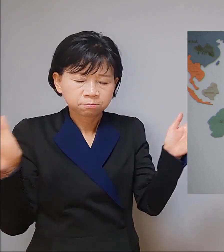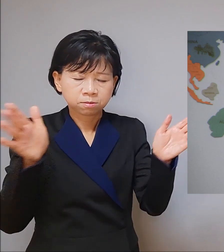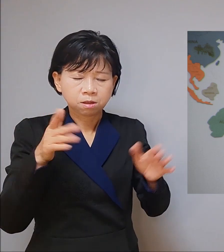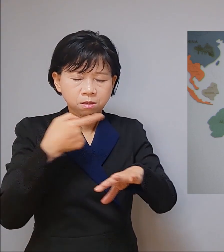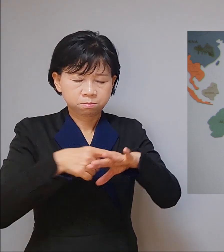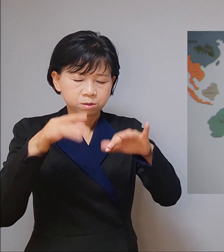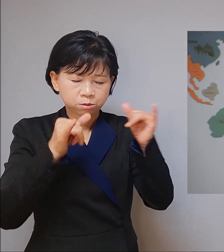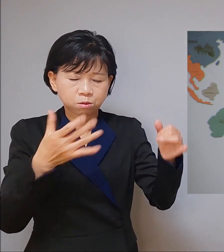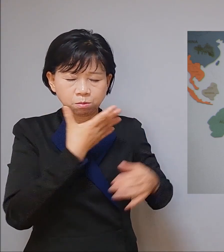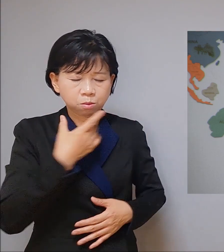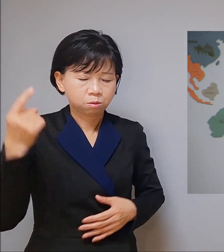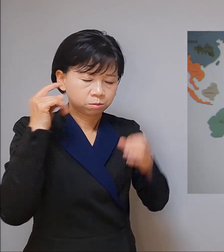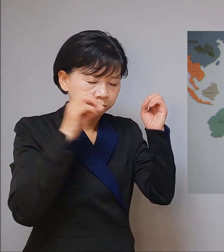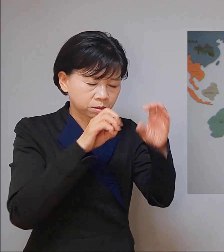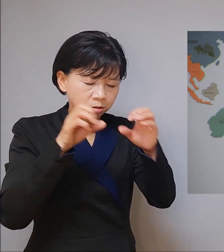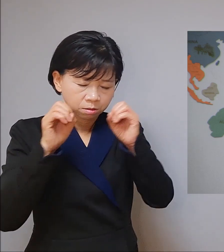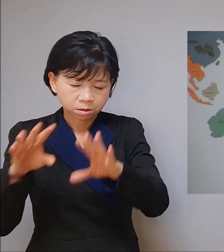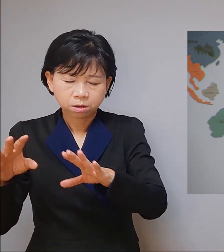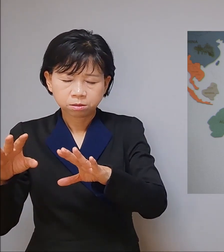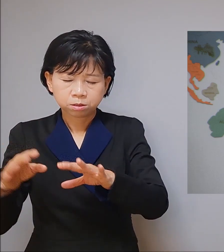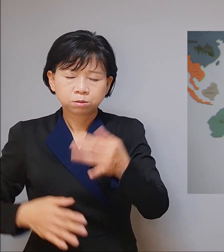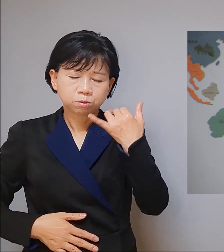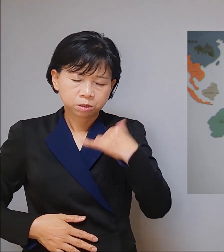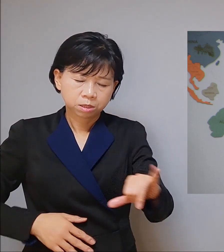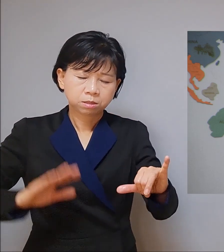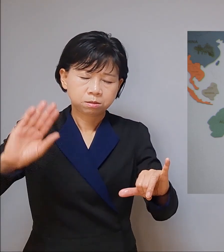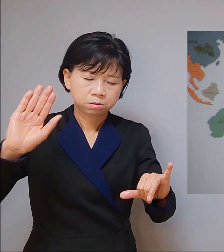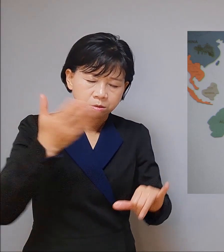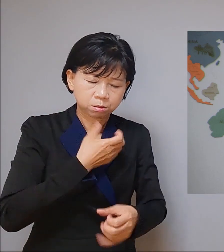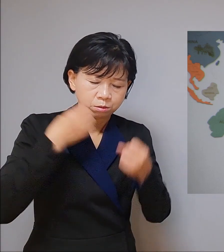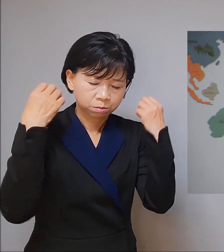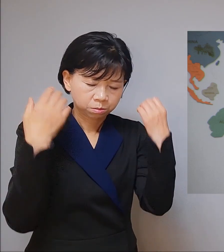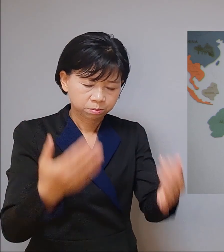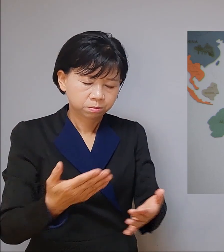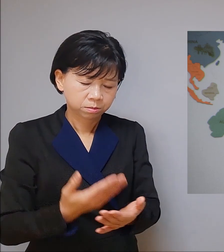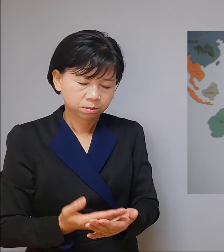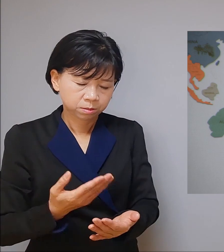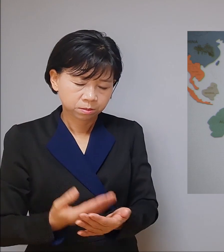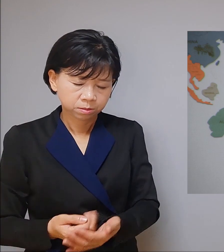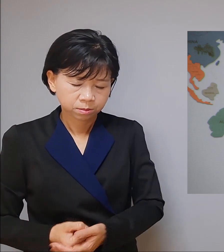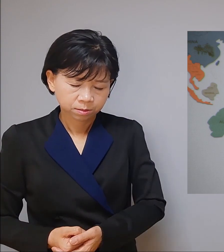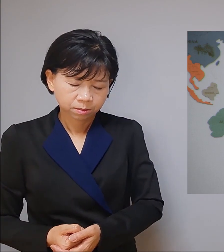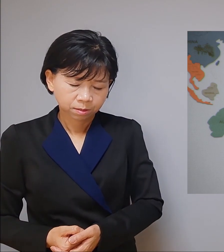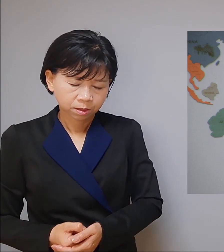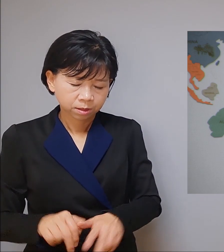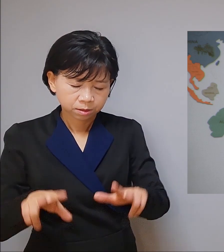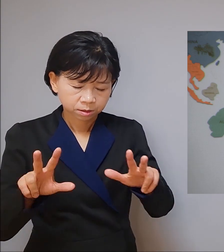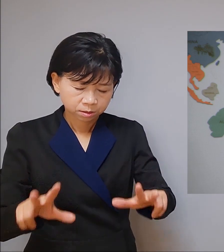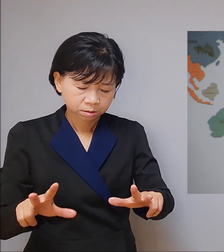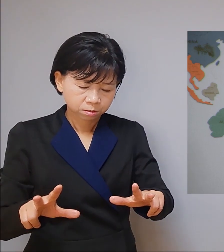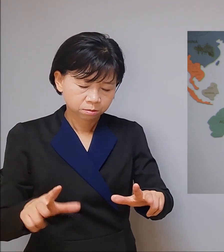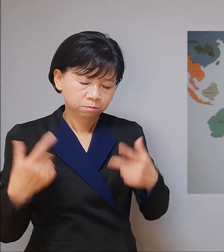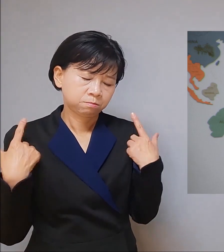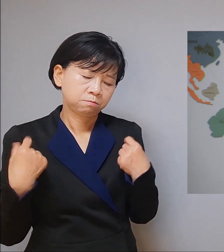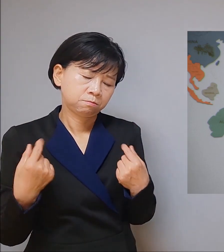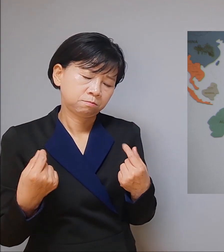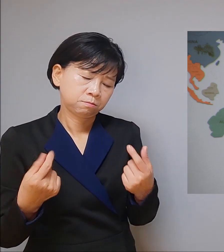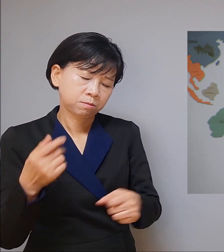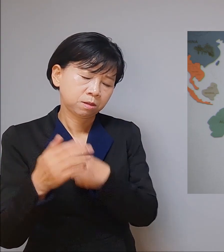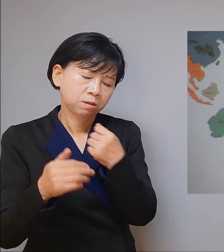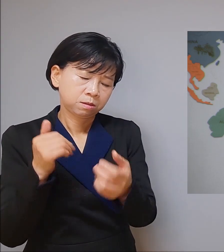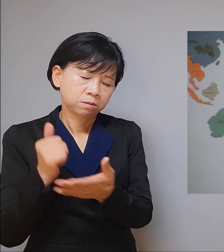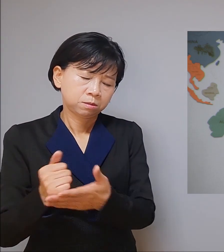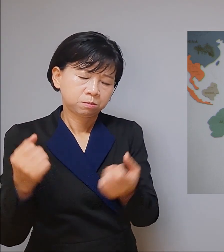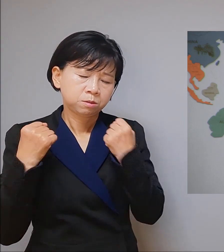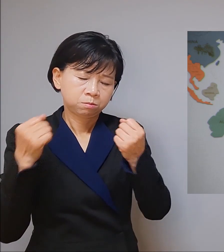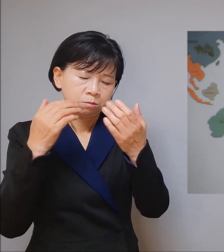복음을 전하는 우리 사랑하는 우리 교회 다음 세대들 될 수 있도록 축복하여 주시옵소서. 이 시간도 여전히 하나님